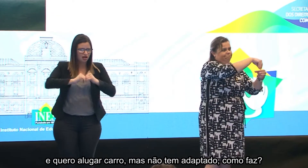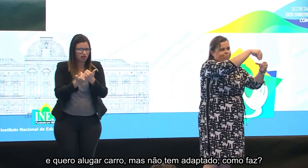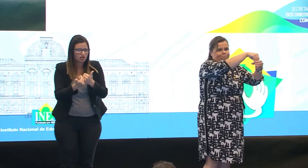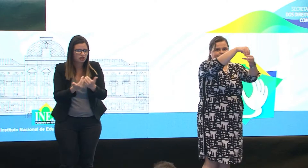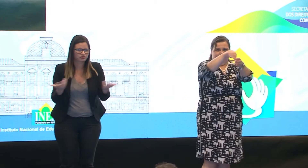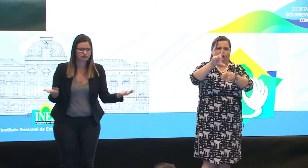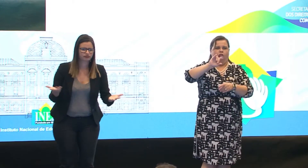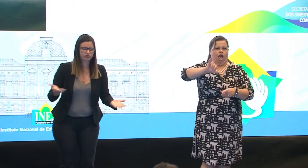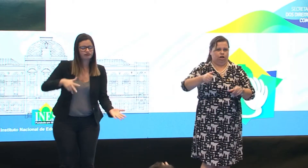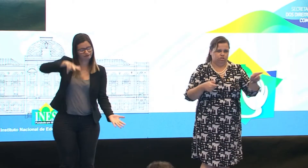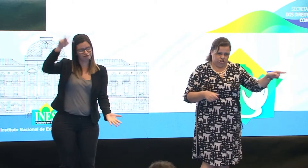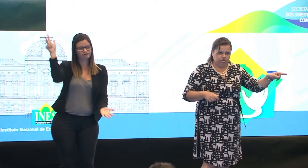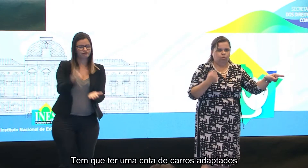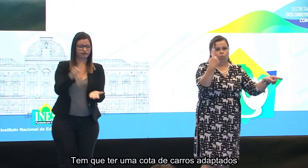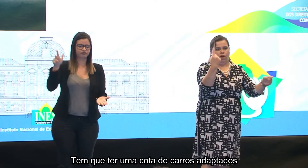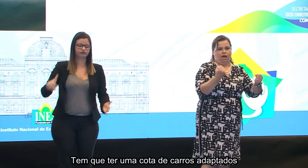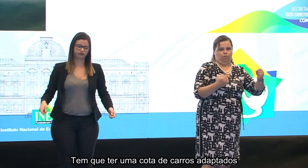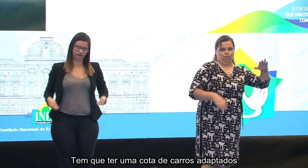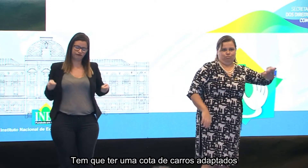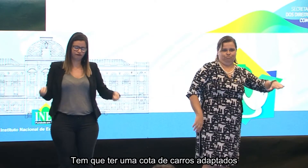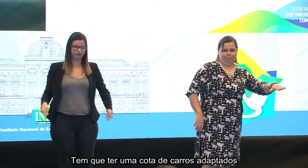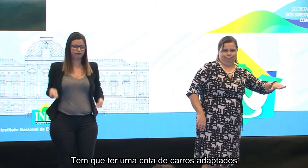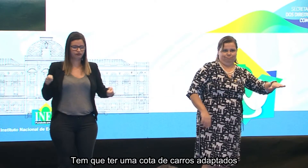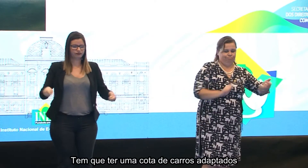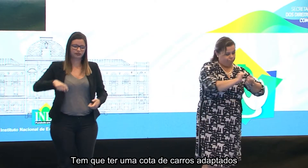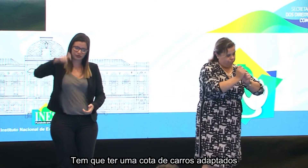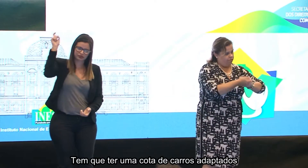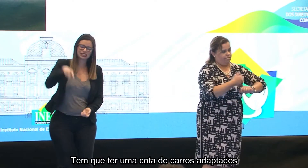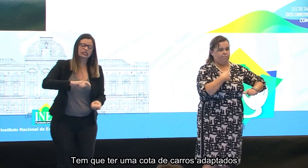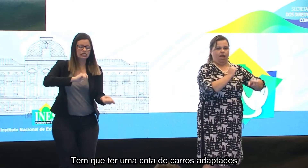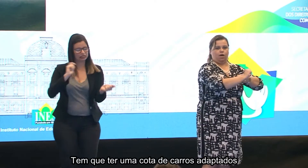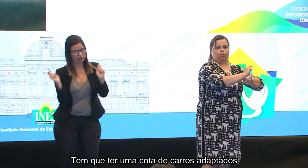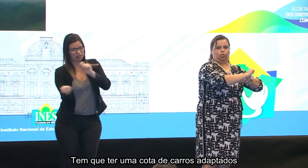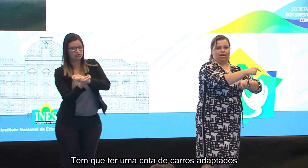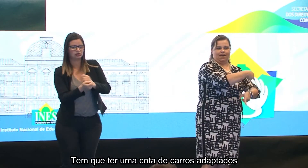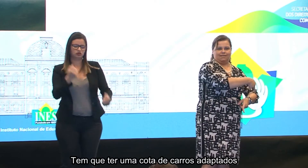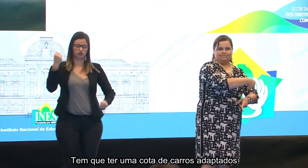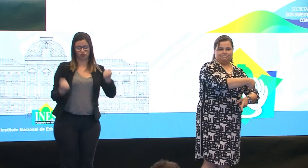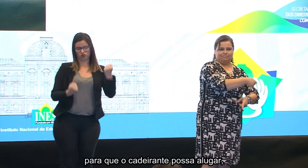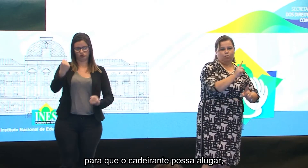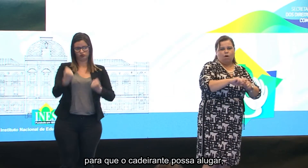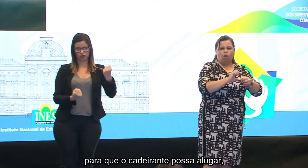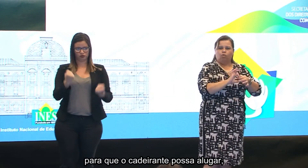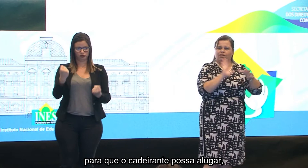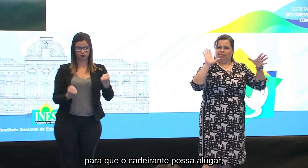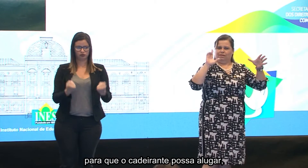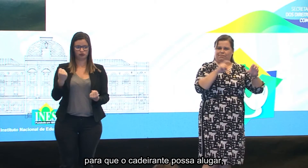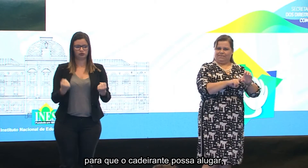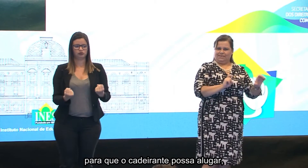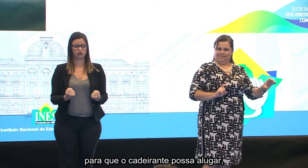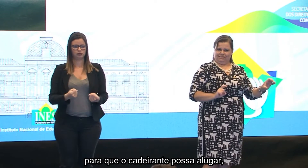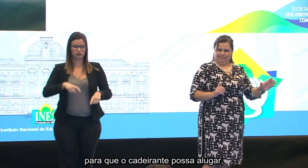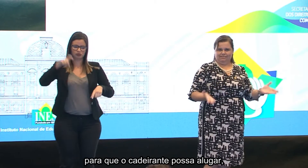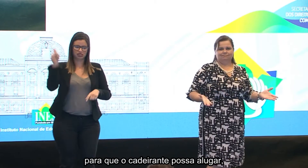faz? Então, tem que ter uma cota de carros adaptados para que o cadeirante